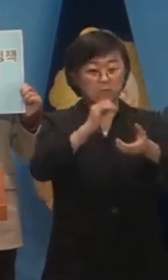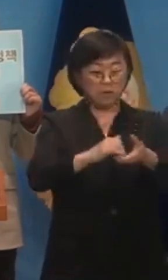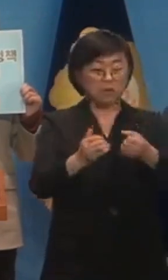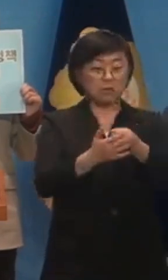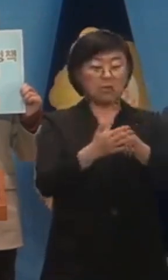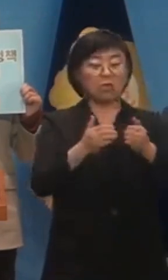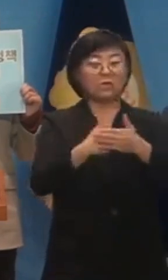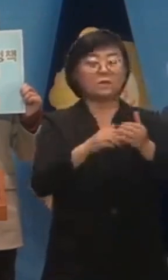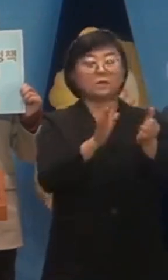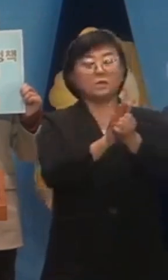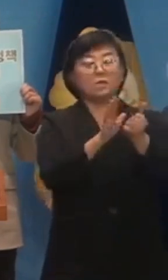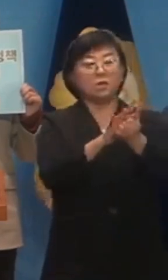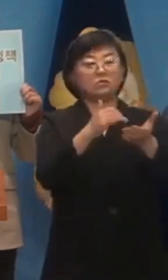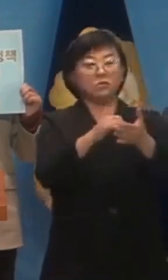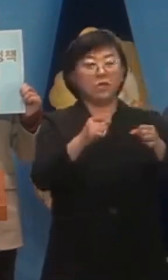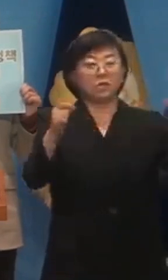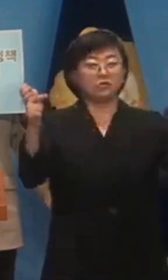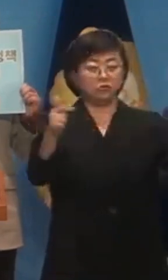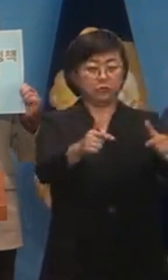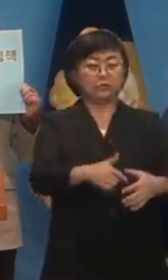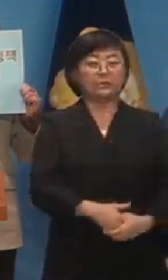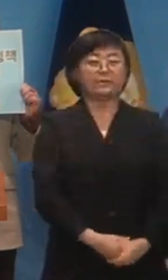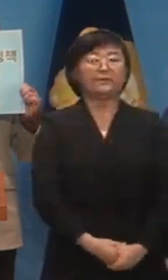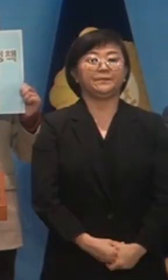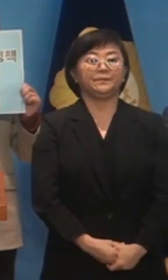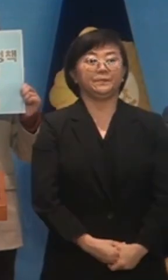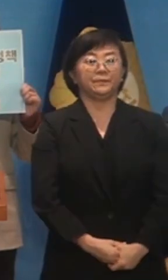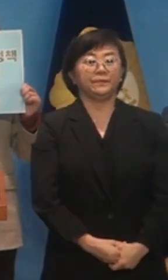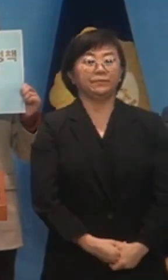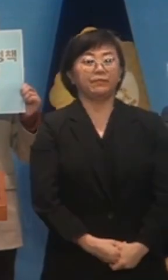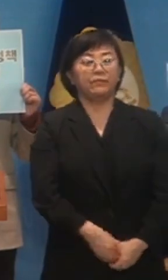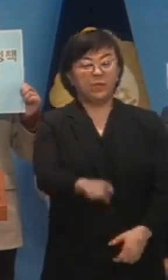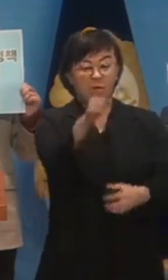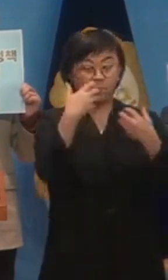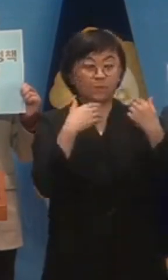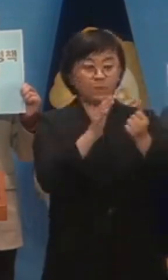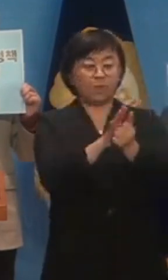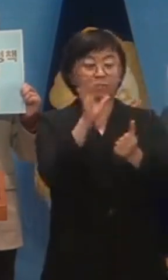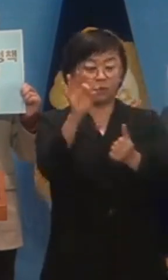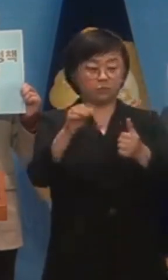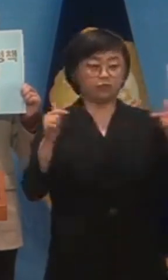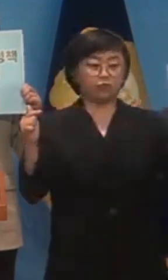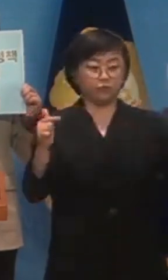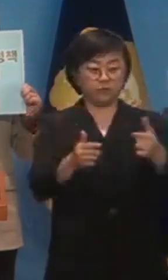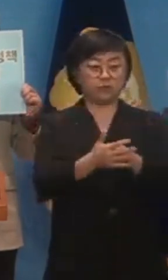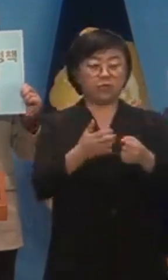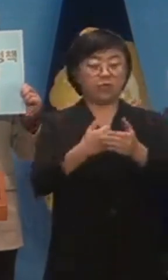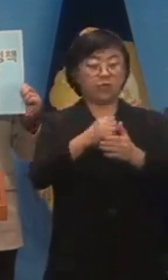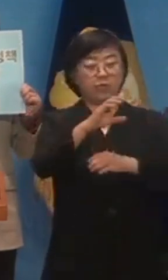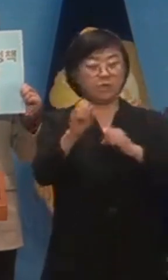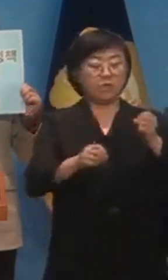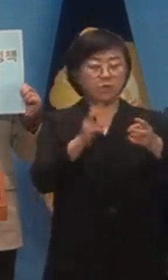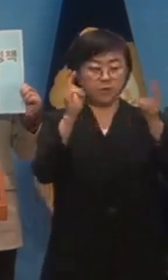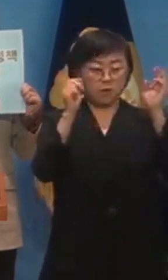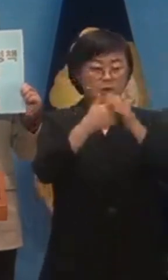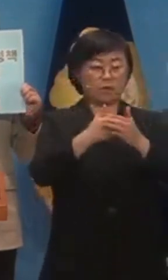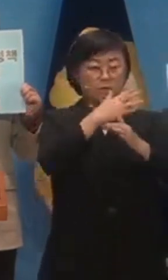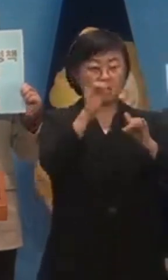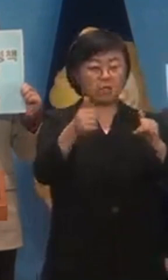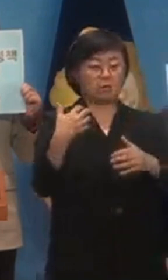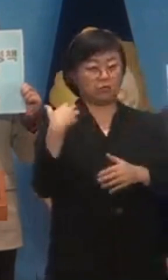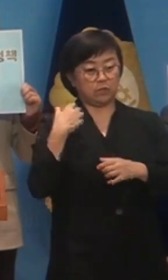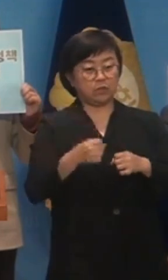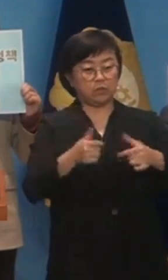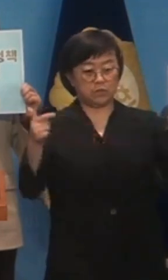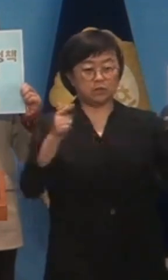지원 대상이 대폭 축소되었습니다. 그러면서 정부 지원금마저 줄이고 도리어 기업과 청년의